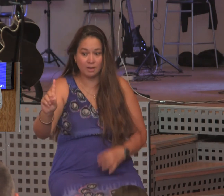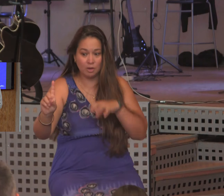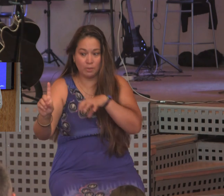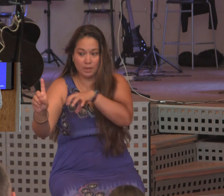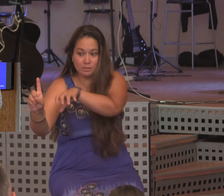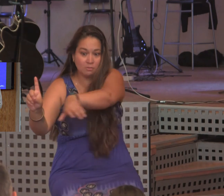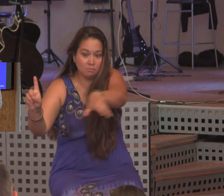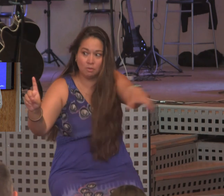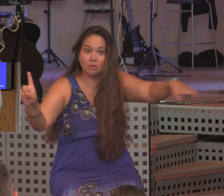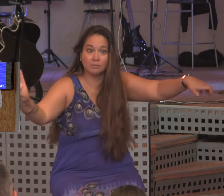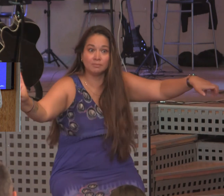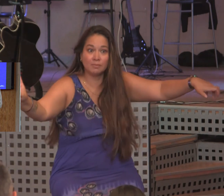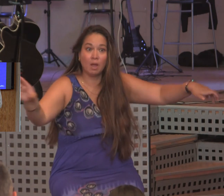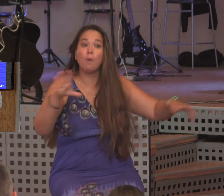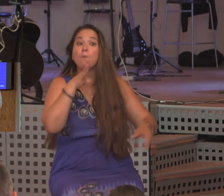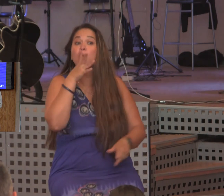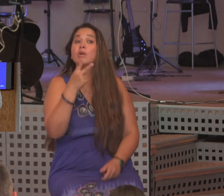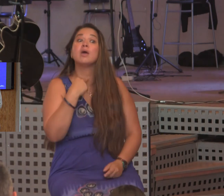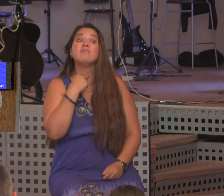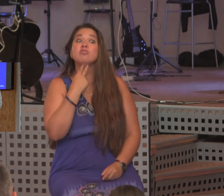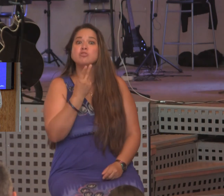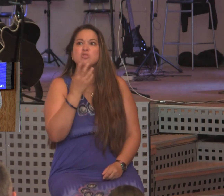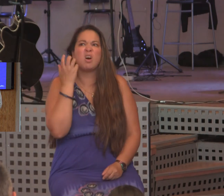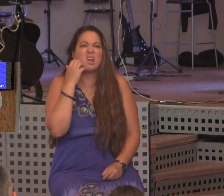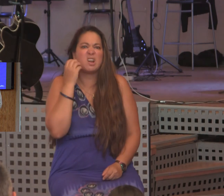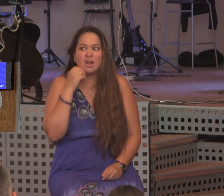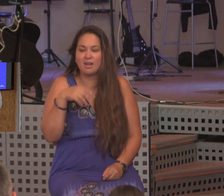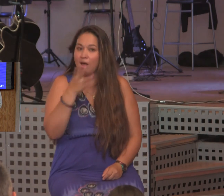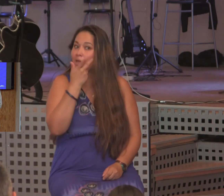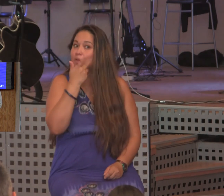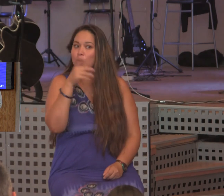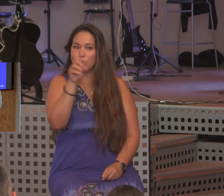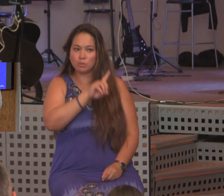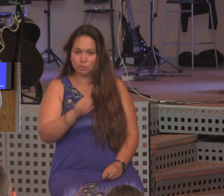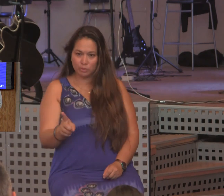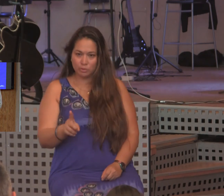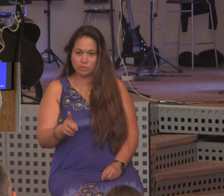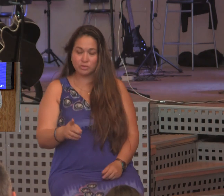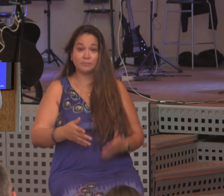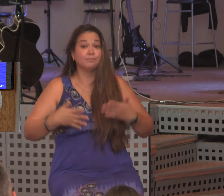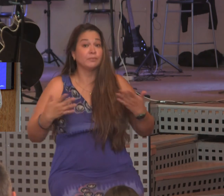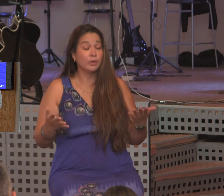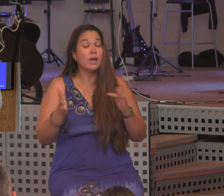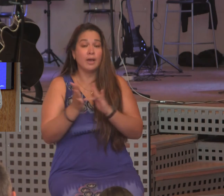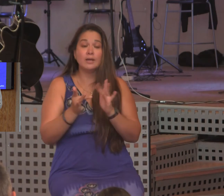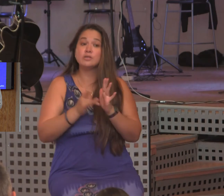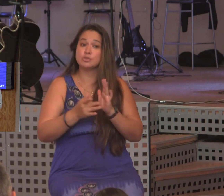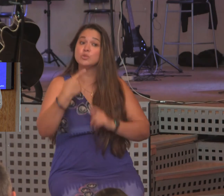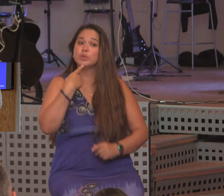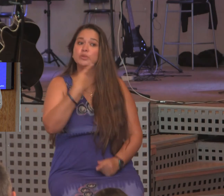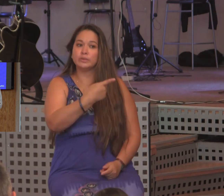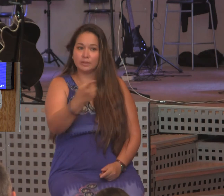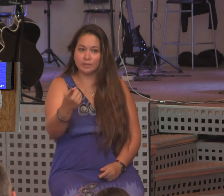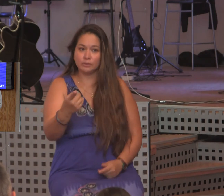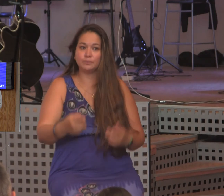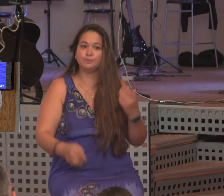gente extraña. Estoy leyendo otra versión, evidentemente, supongo. Jesús les dijo esta